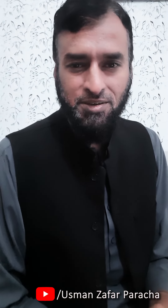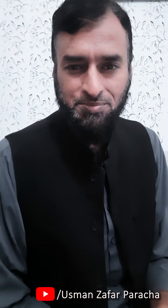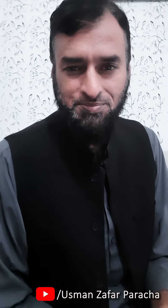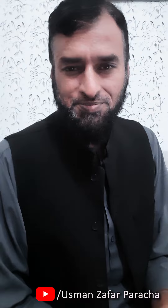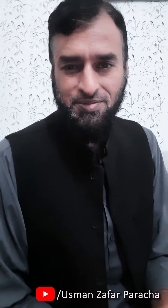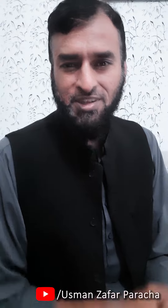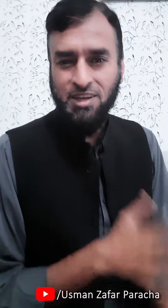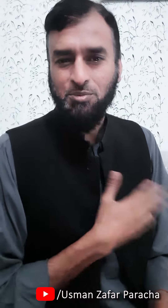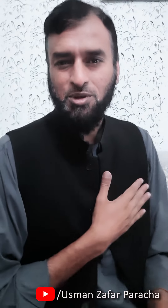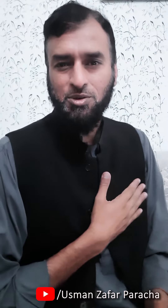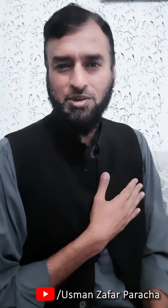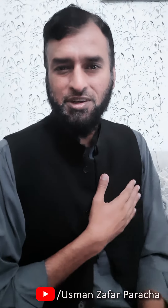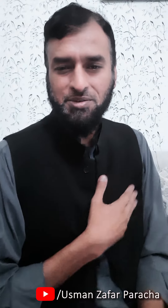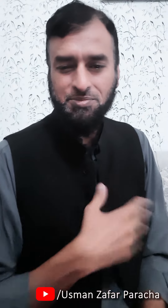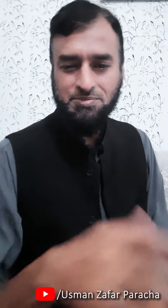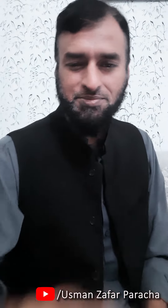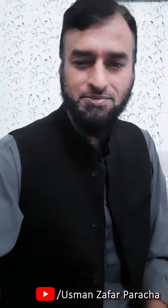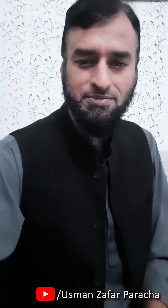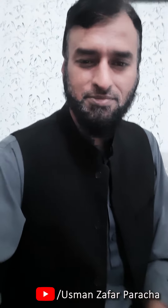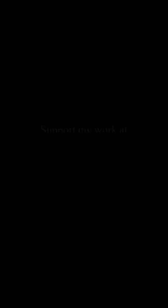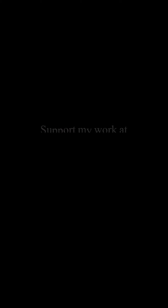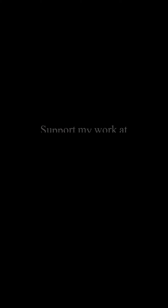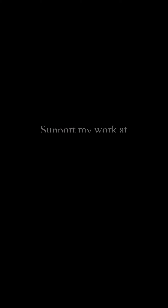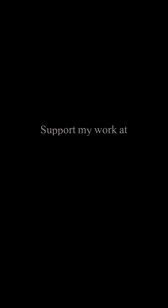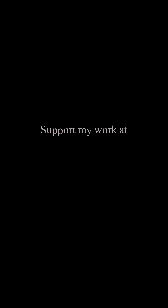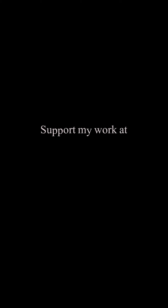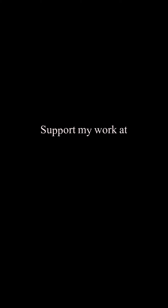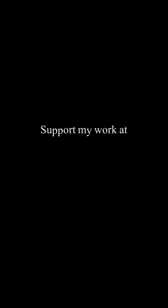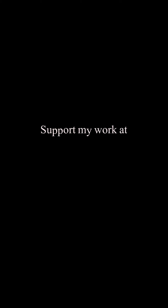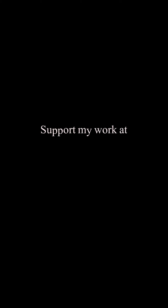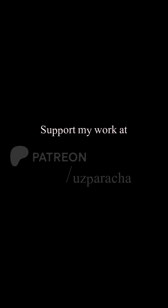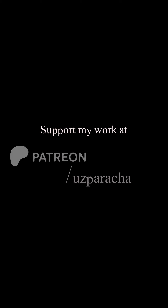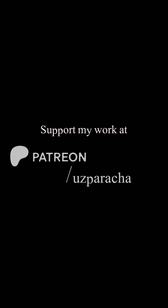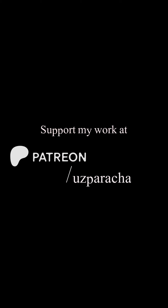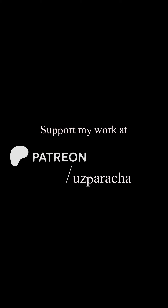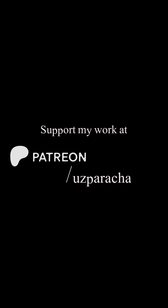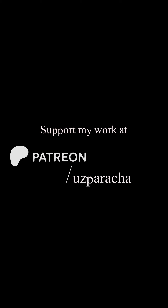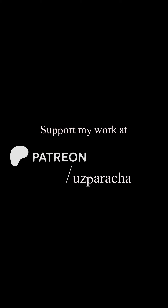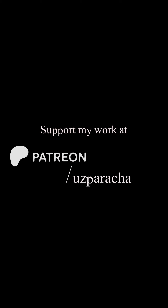जज़ाकुमुल्लाह खैर.